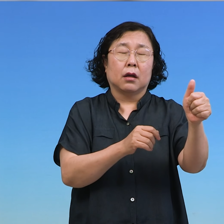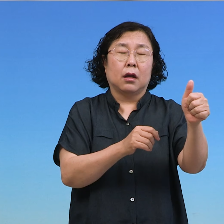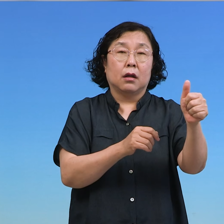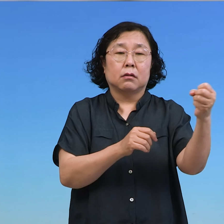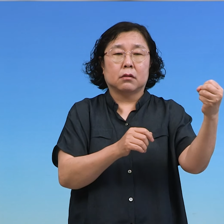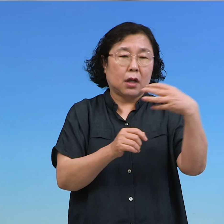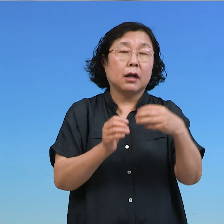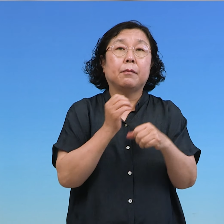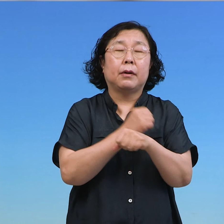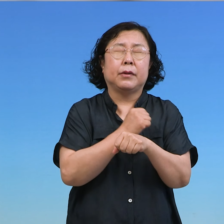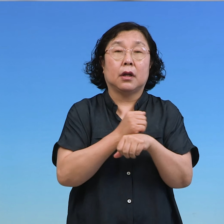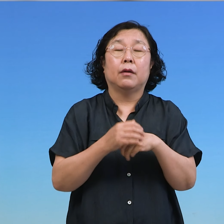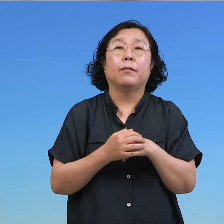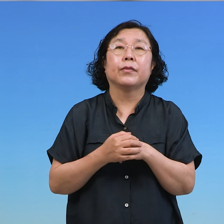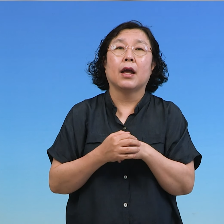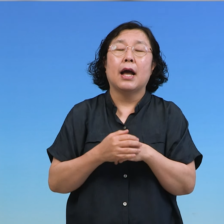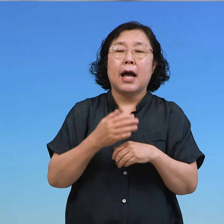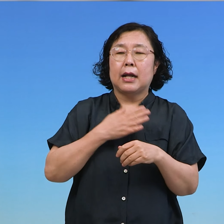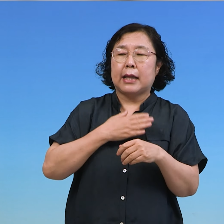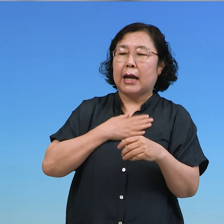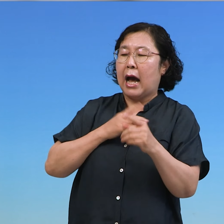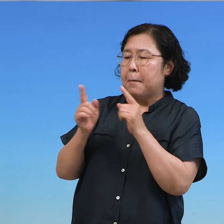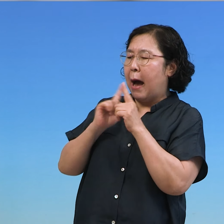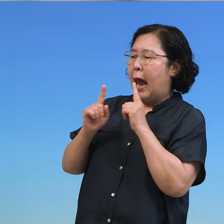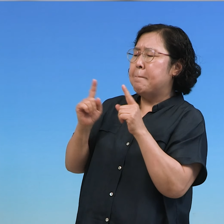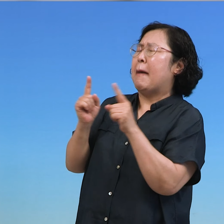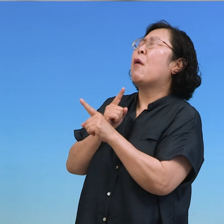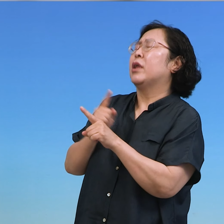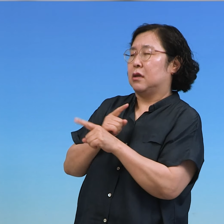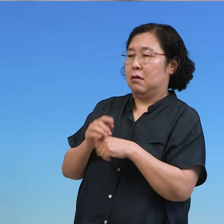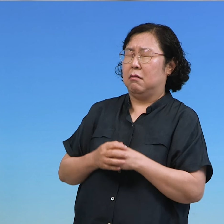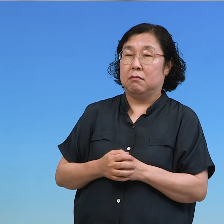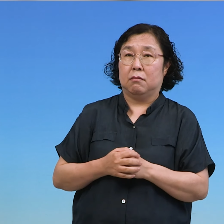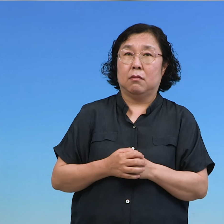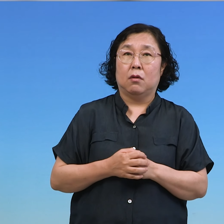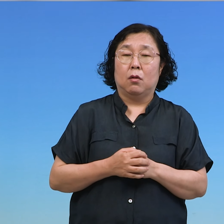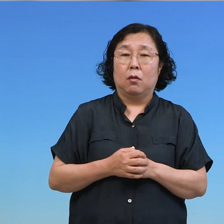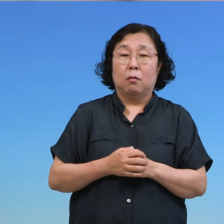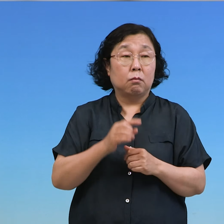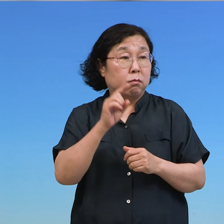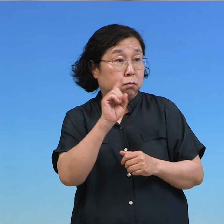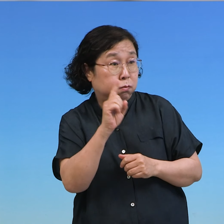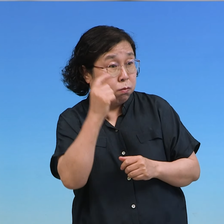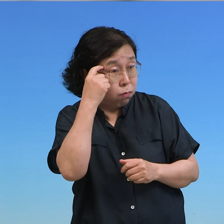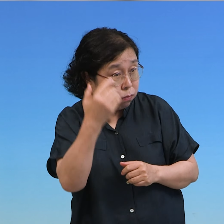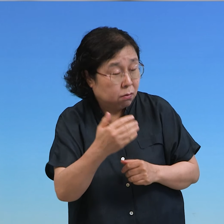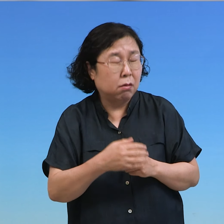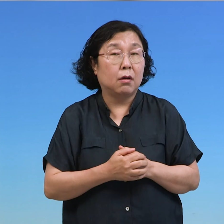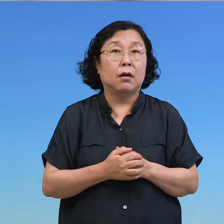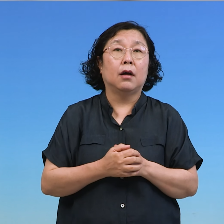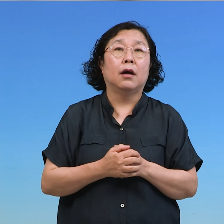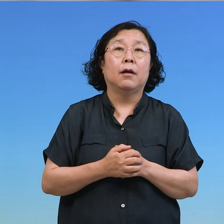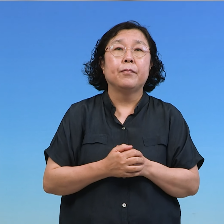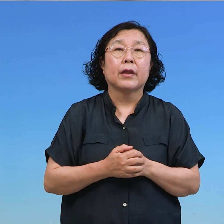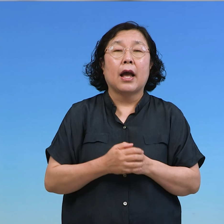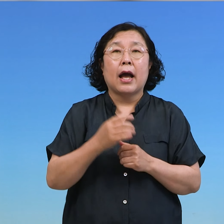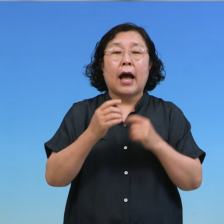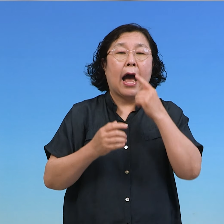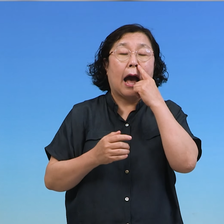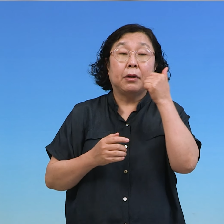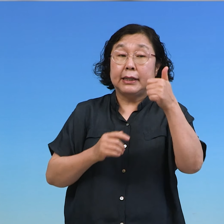목사님이 이런 말씀을 하시는 겁니다 내가 말을 바꾸었어 그게 무슨 말씀인가 보니까요 이런